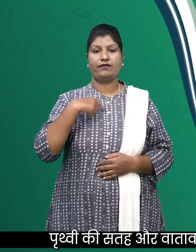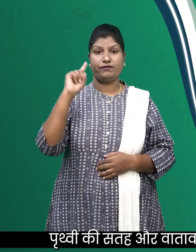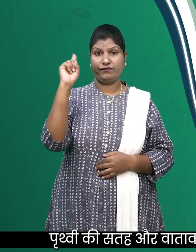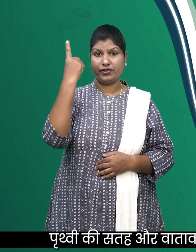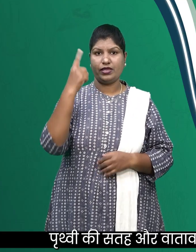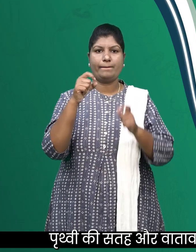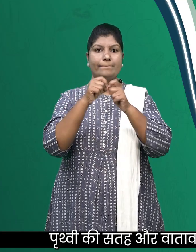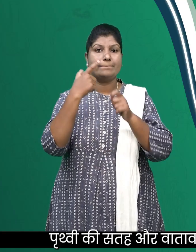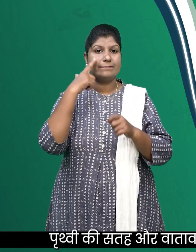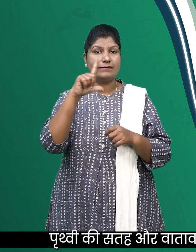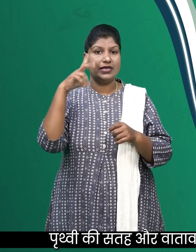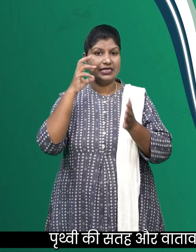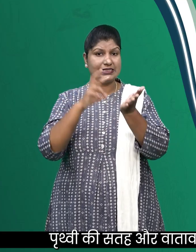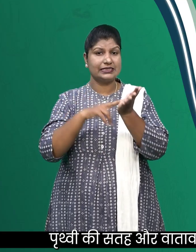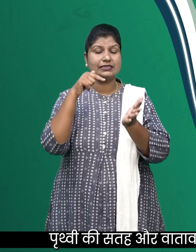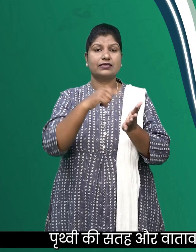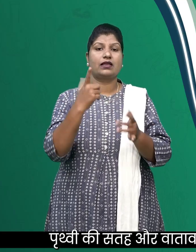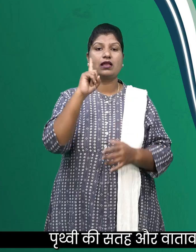दौरान